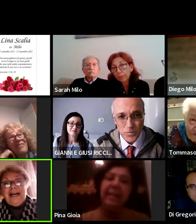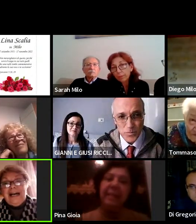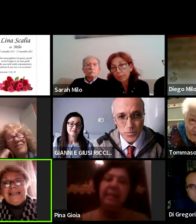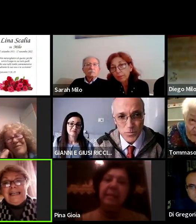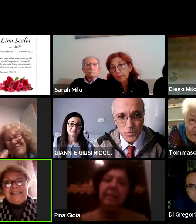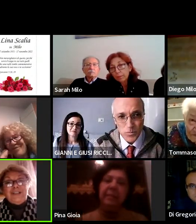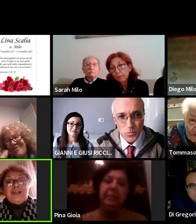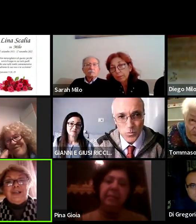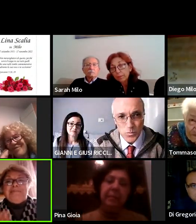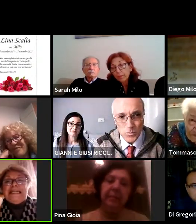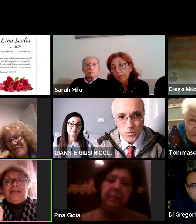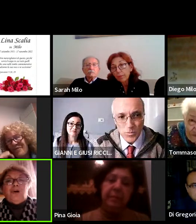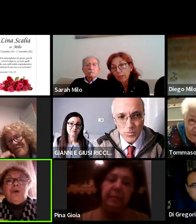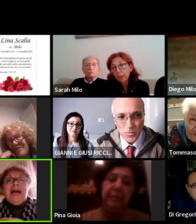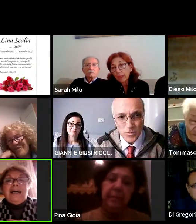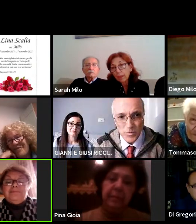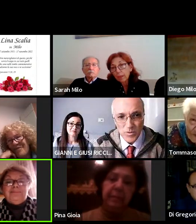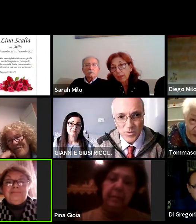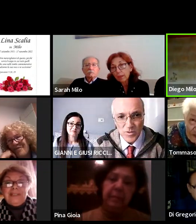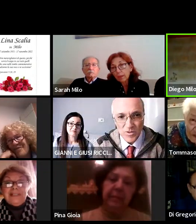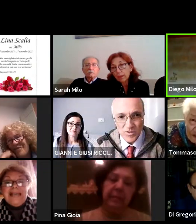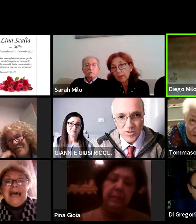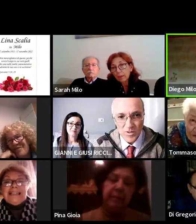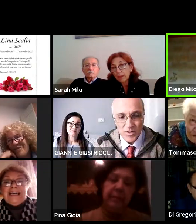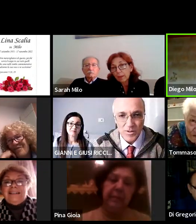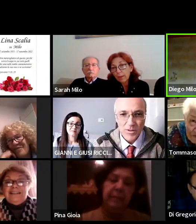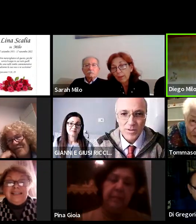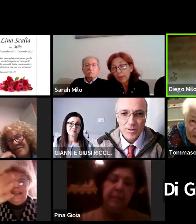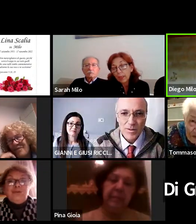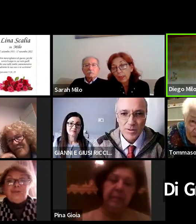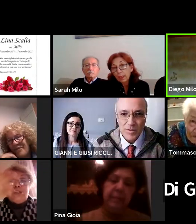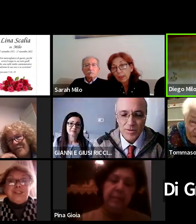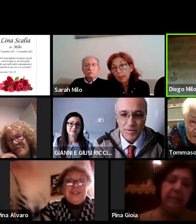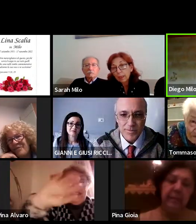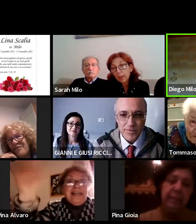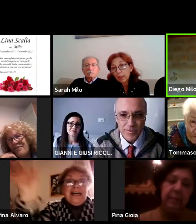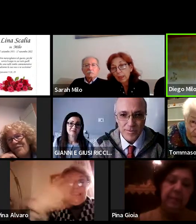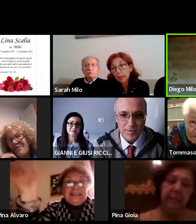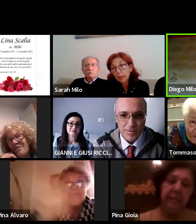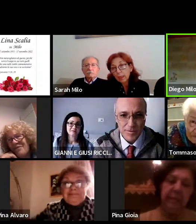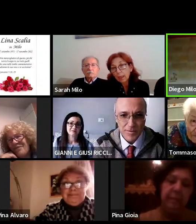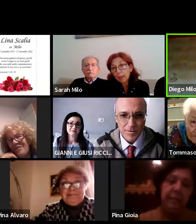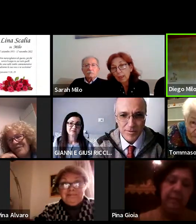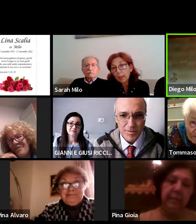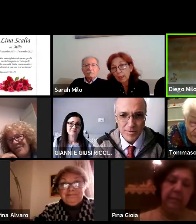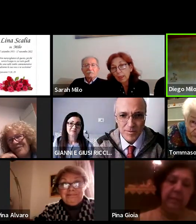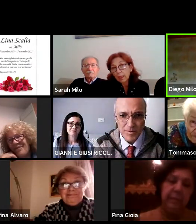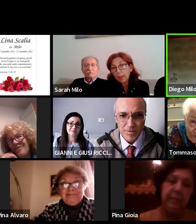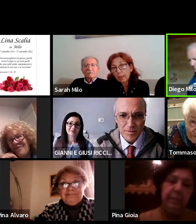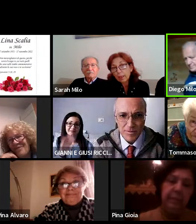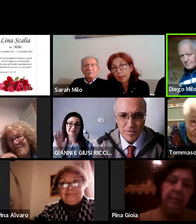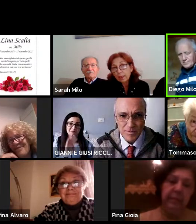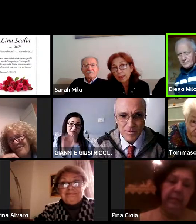anche la signora grande saluto signora Sarah